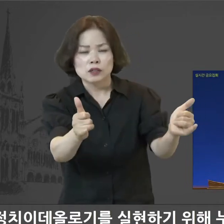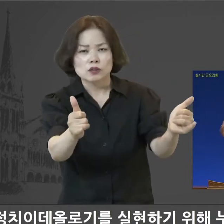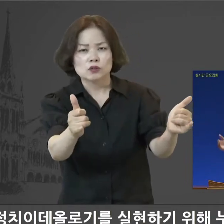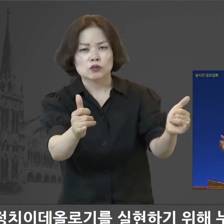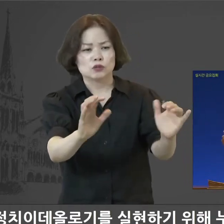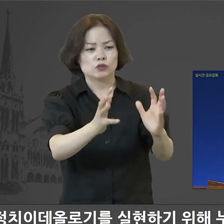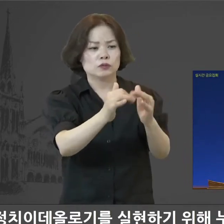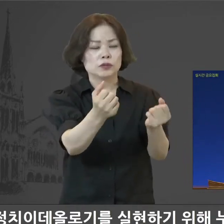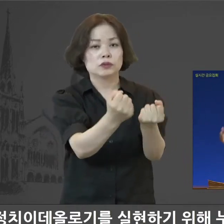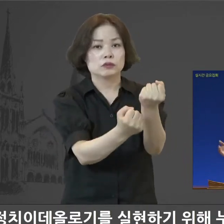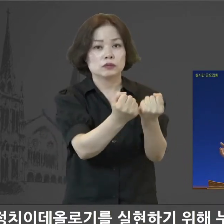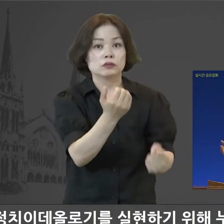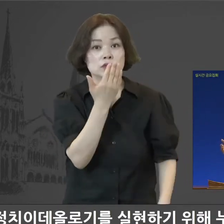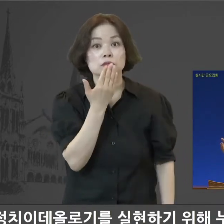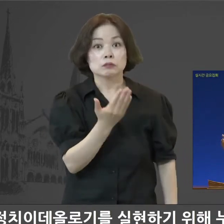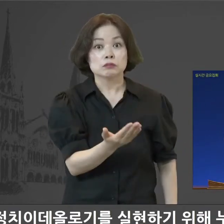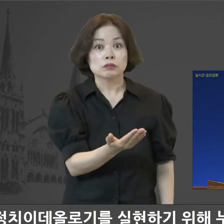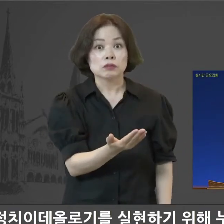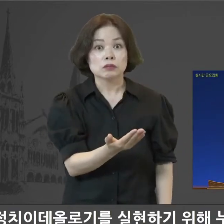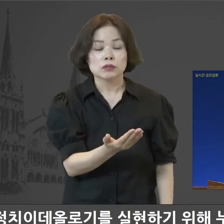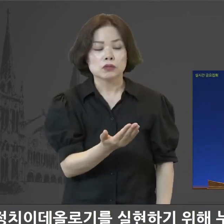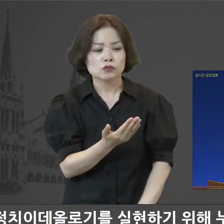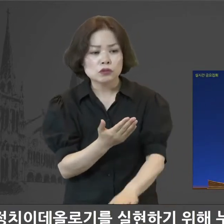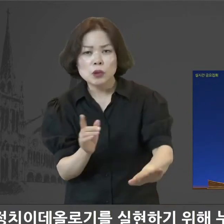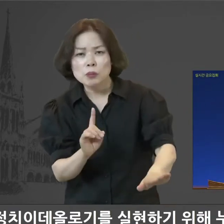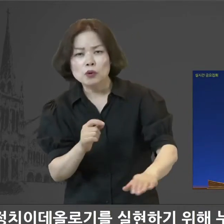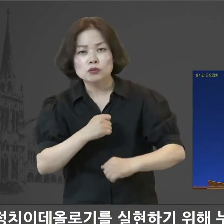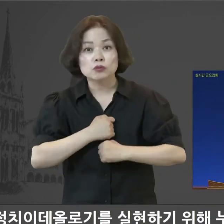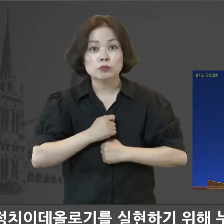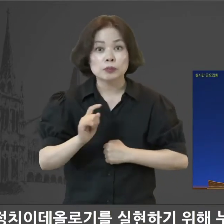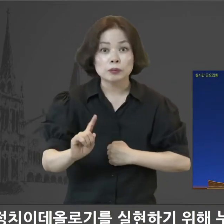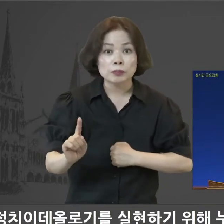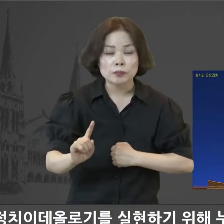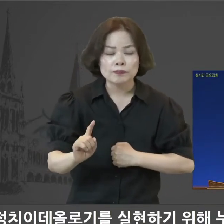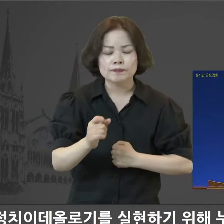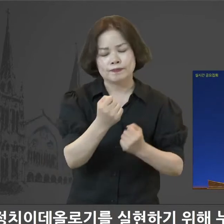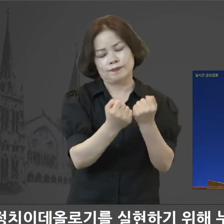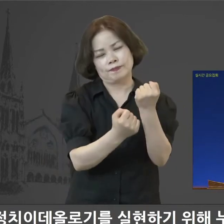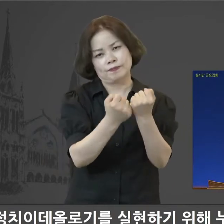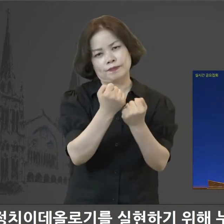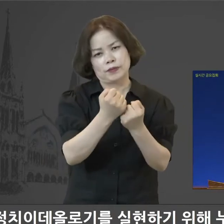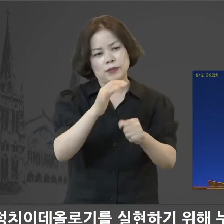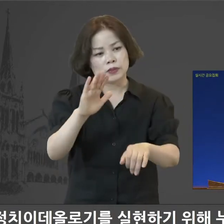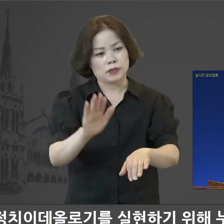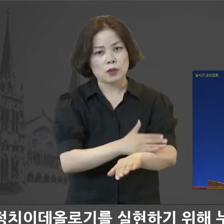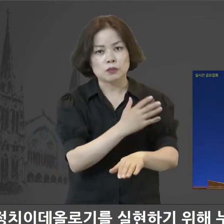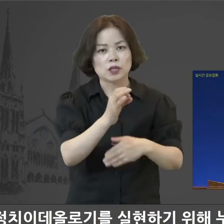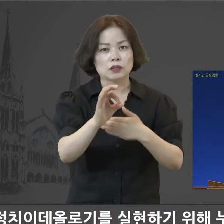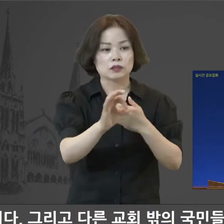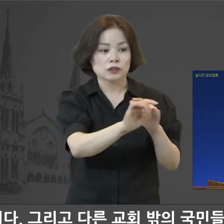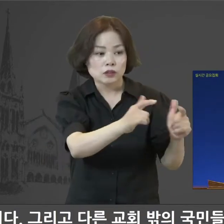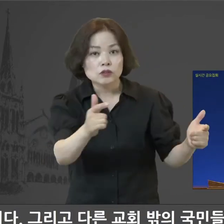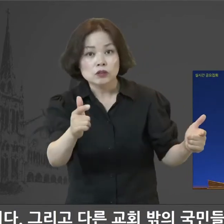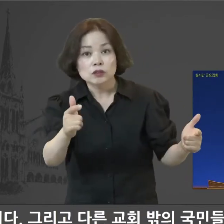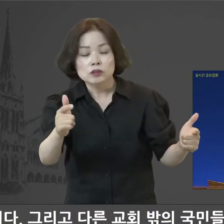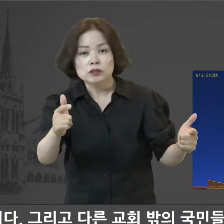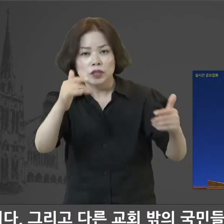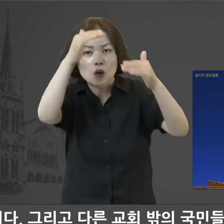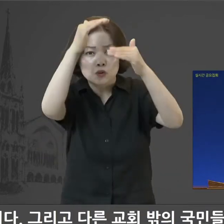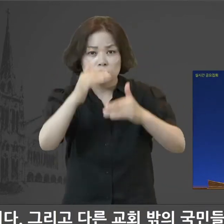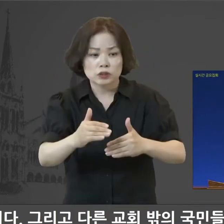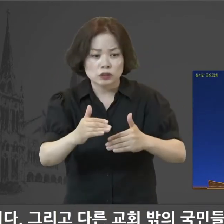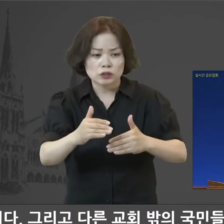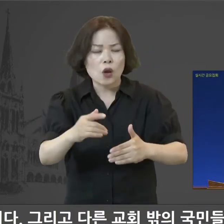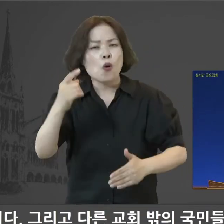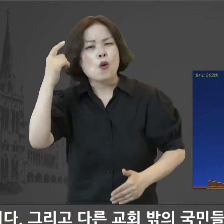국민들을 충분히 설득해낼 수 있습니다. 그러니까 우리가 뭐에 조심해야 돼요? 설득을 잘 못하는 것들을 우리가 왜